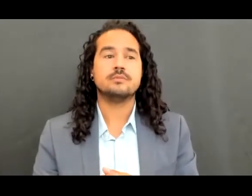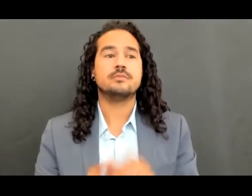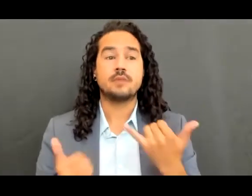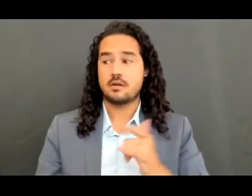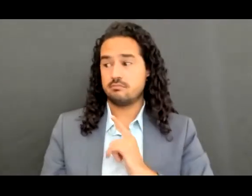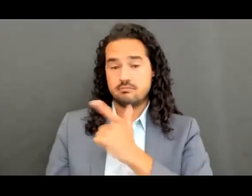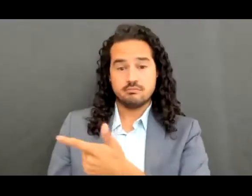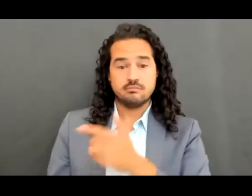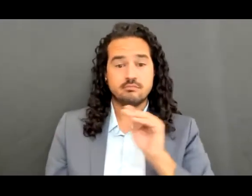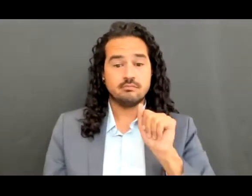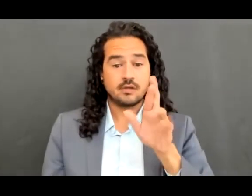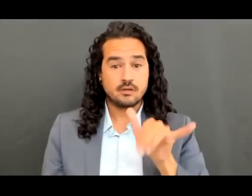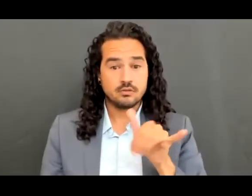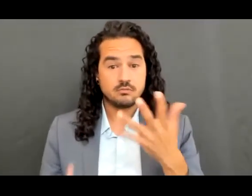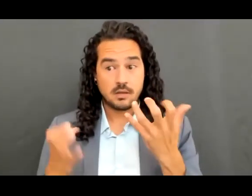incendio.